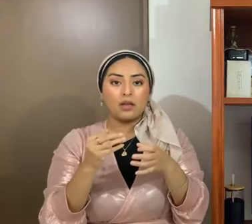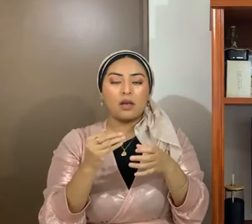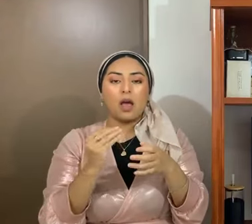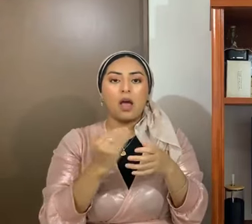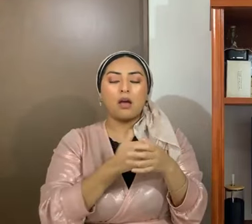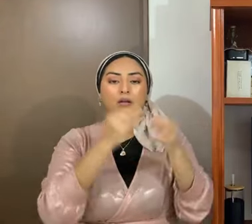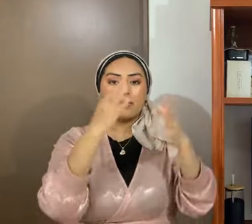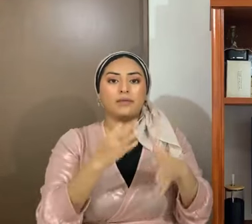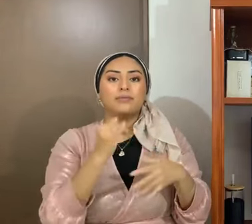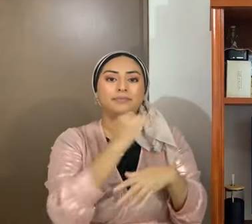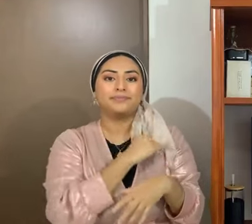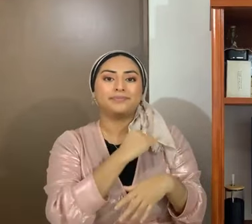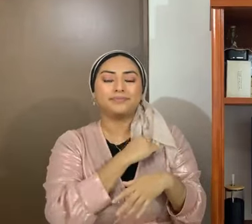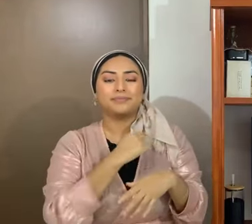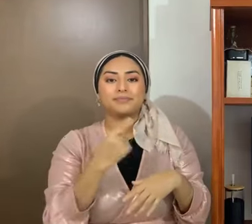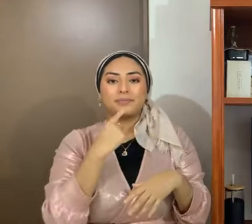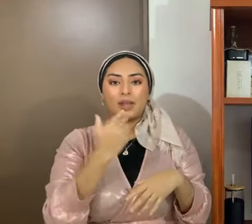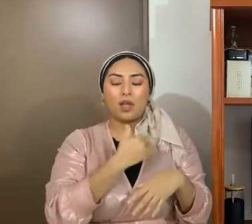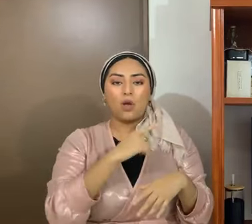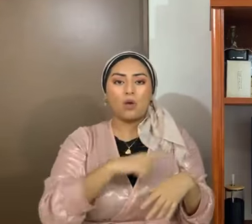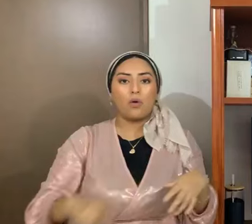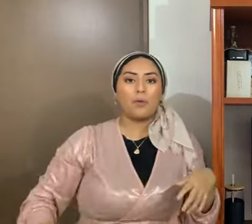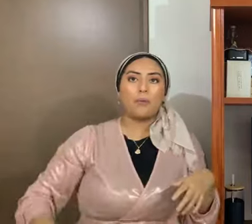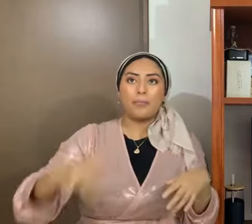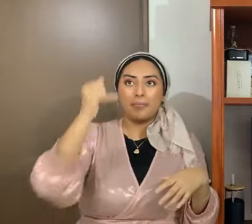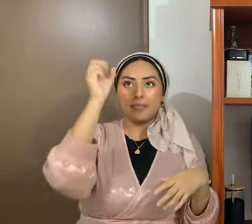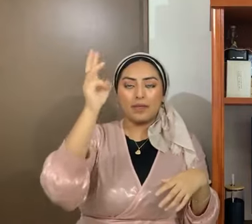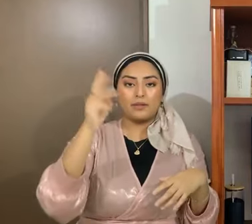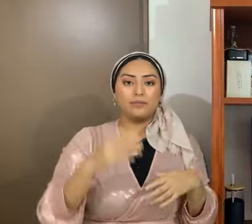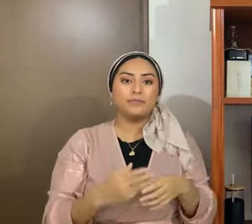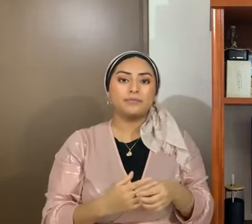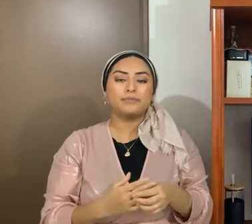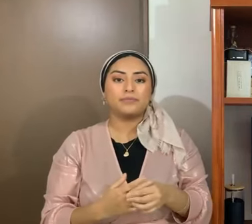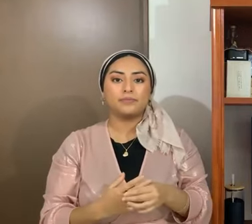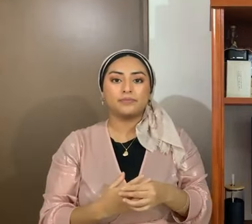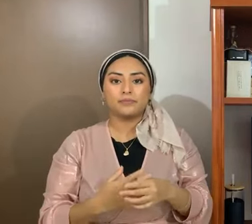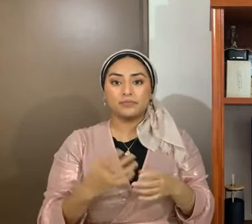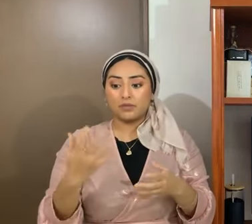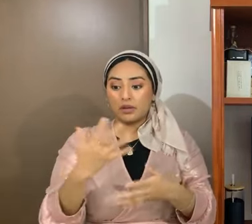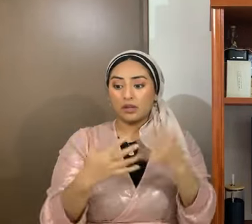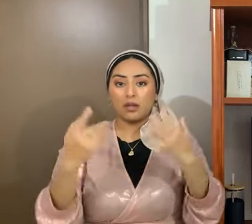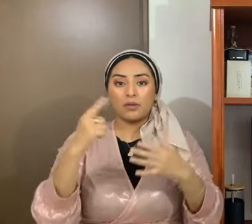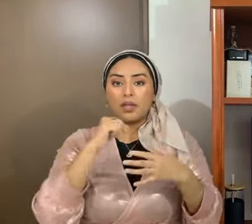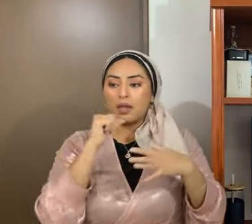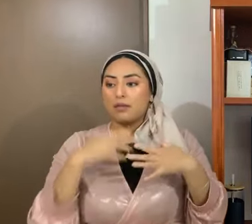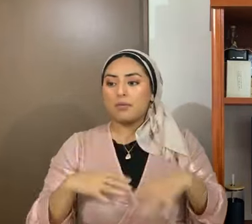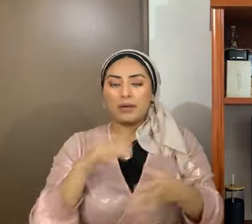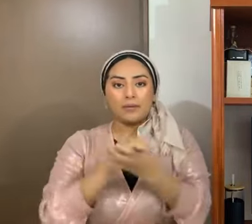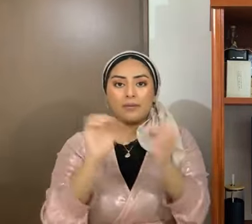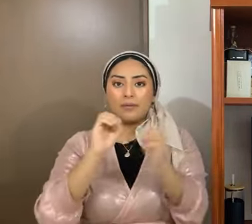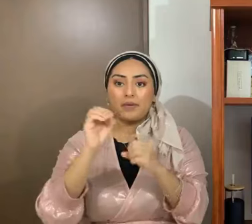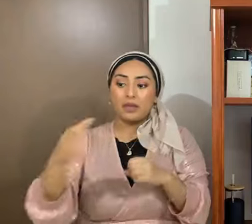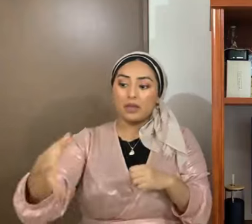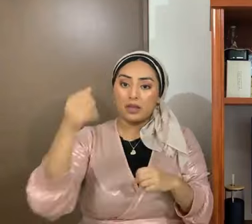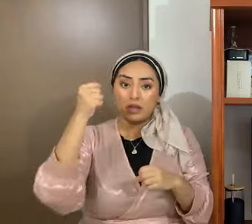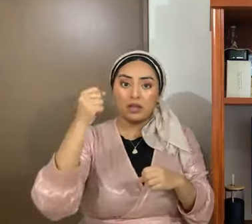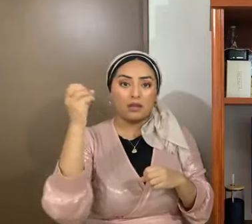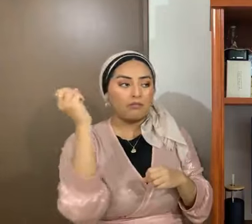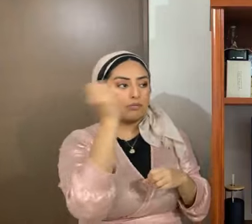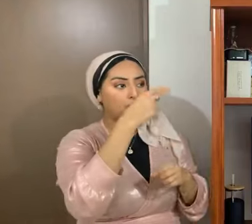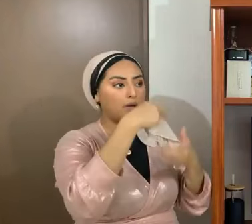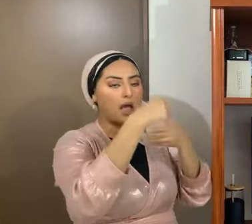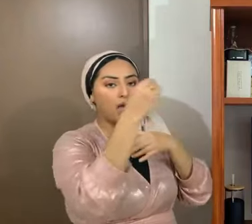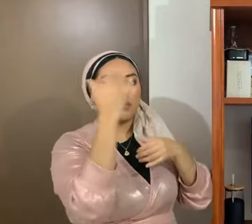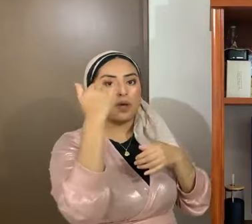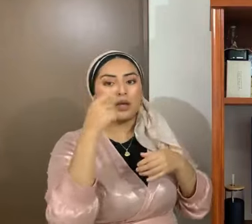nuestro amado Naví y que está dicho por nuestro Adón Yahshua HaMashiach? ¿Por qué aquí había uno que no estaba vestido de bodas? Entonces lo tomaron y lo echaron